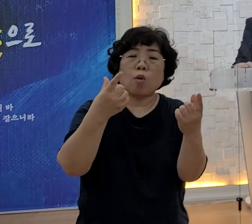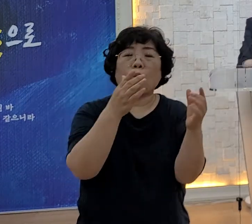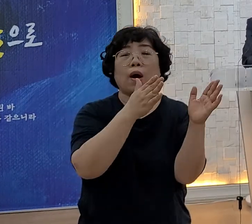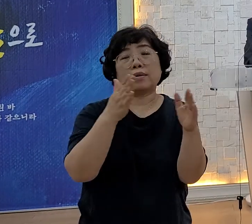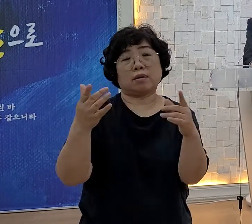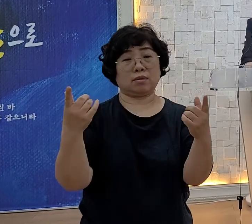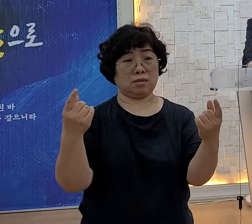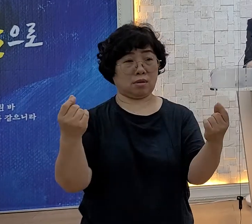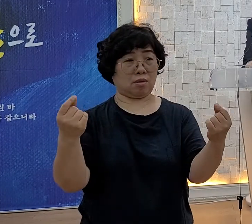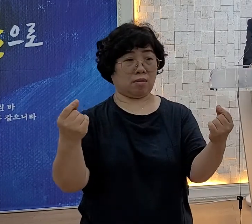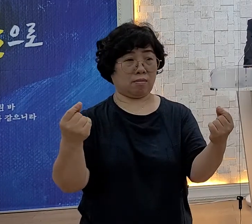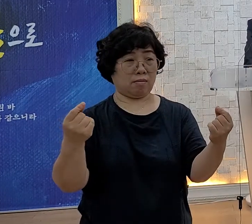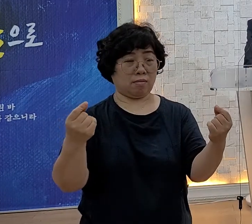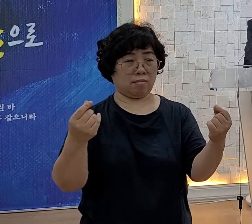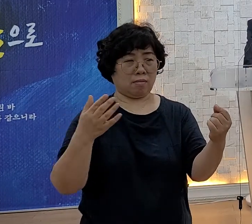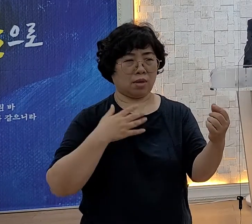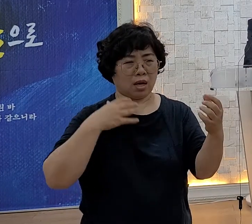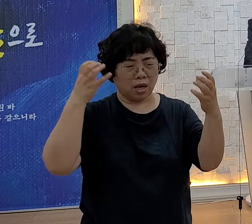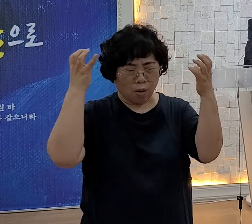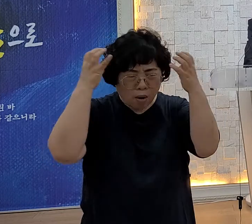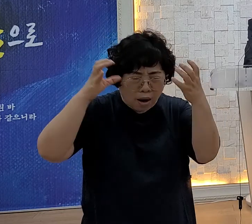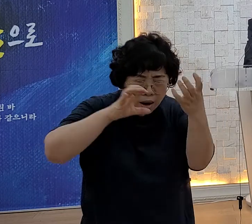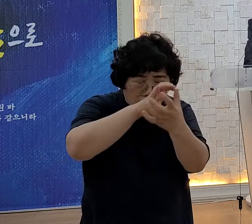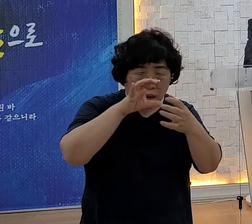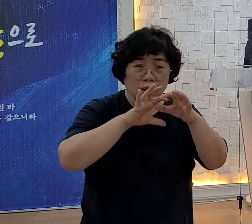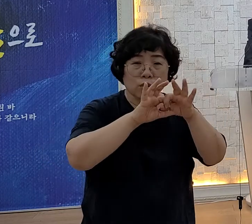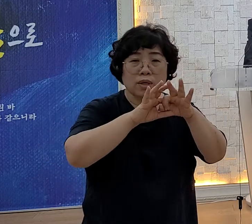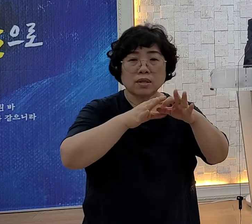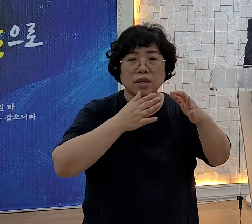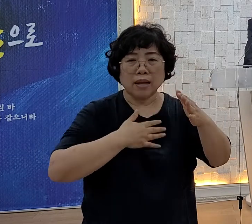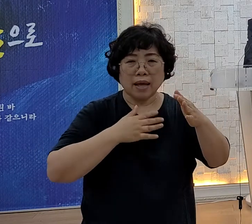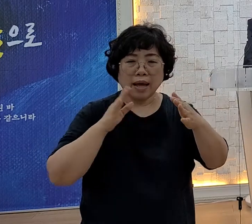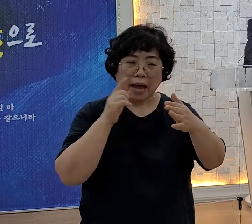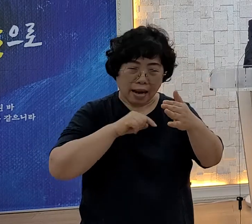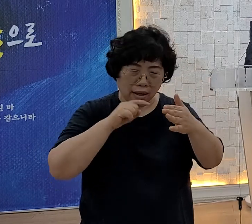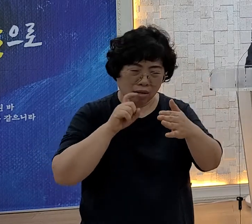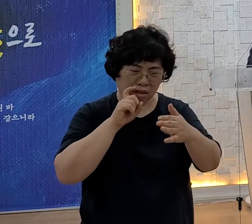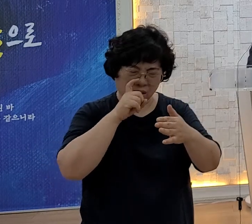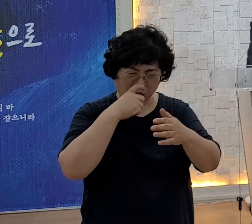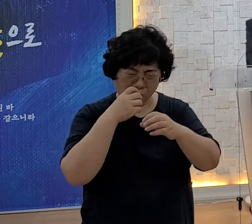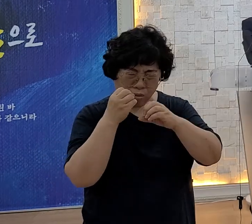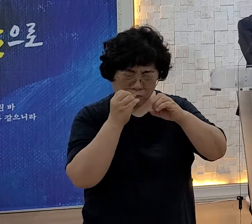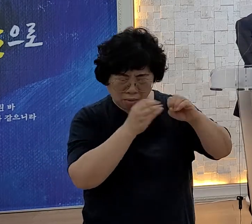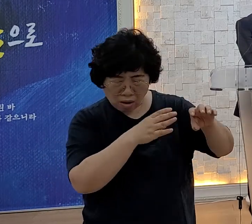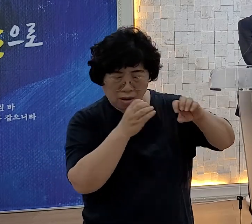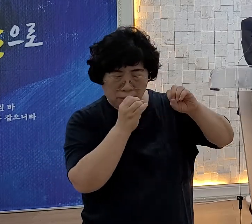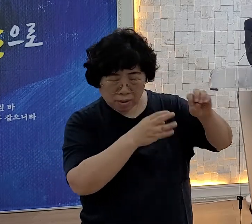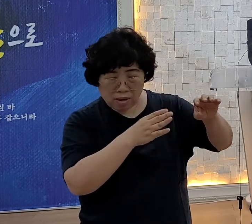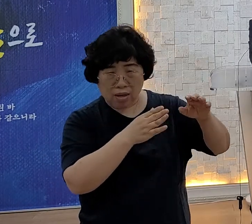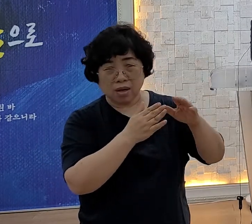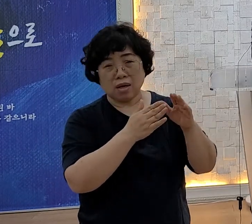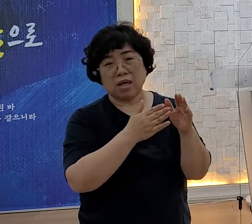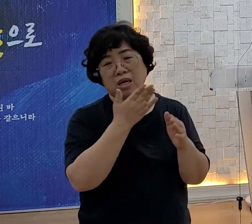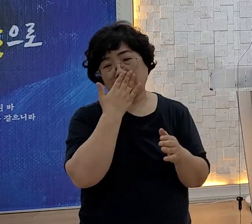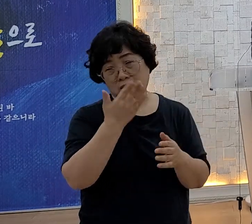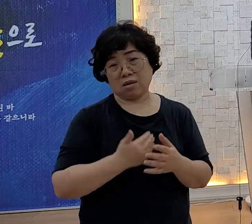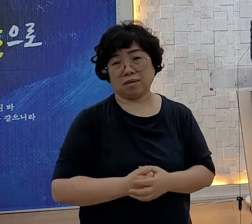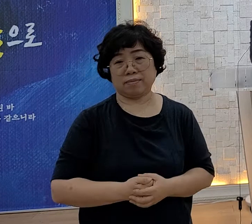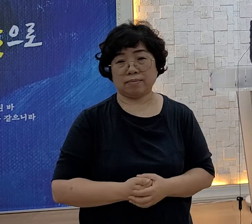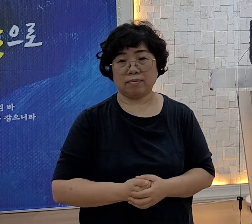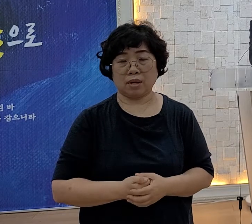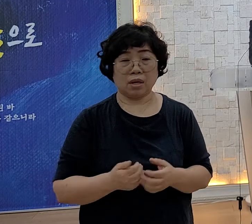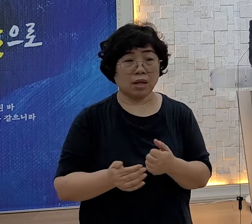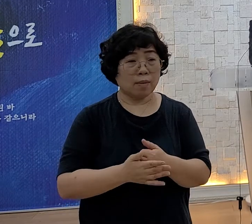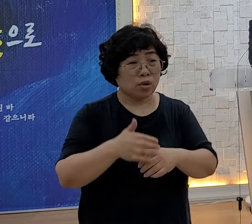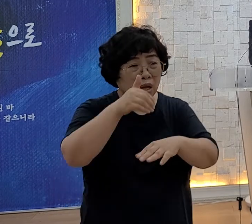하나씩 제거되는 것을 이렇게 경험하게 하셨다는 거예요. 그러니까 여러분 잘 기억하세요.